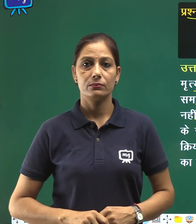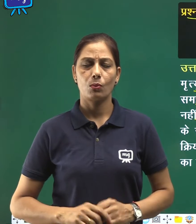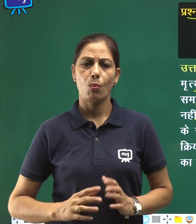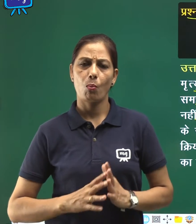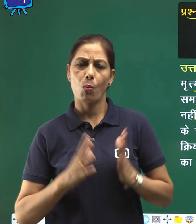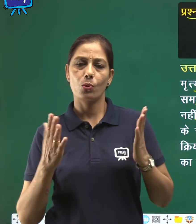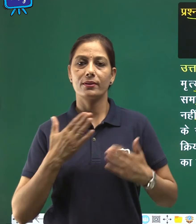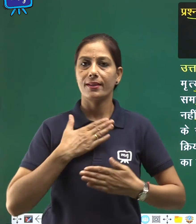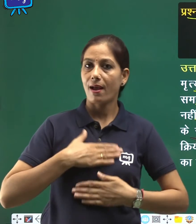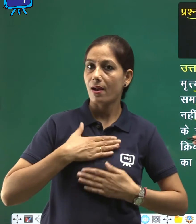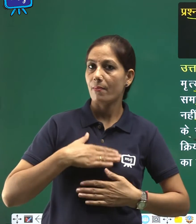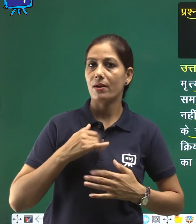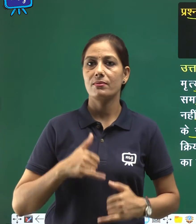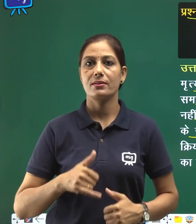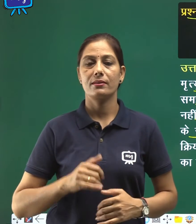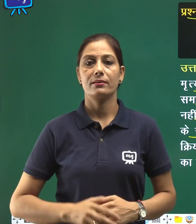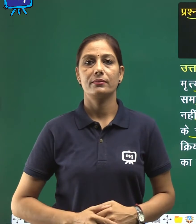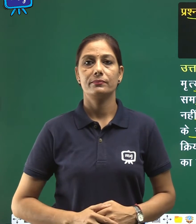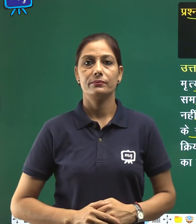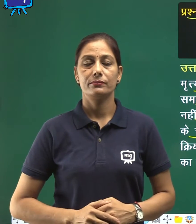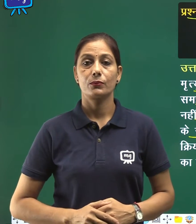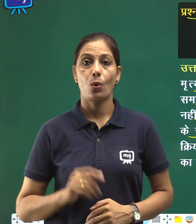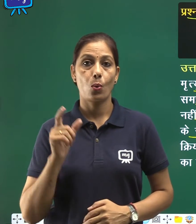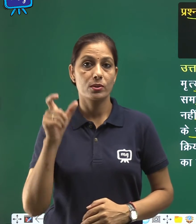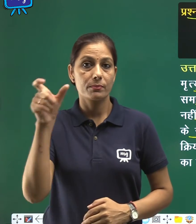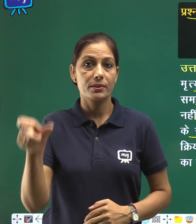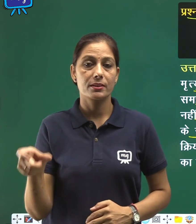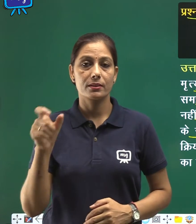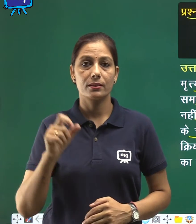बहुत शांति के साथ उसकी